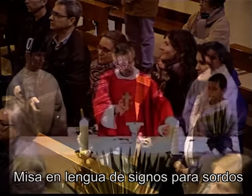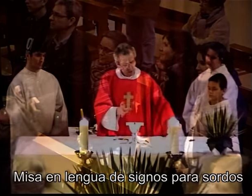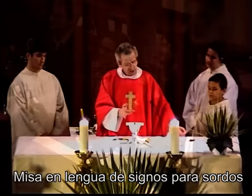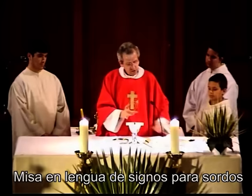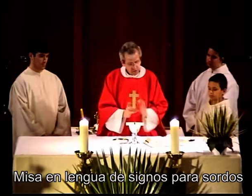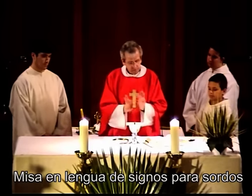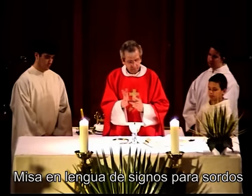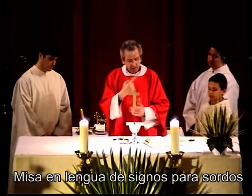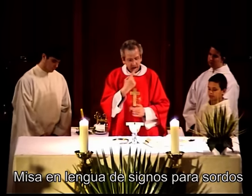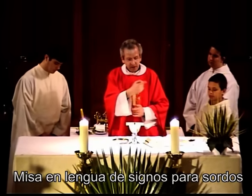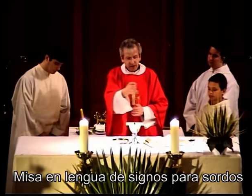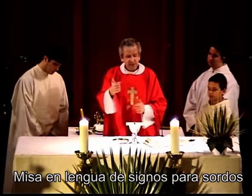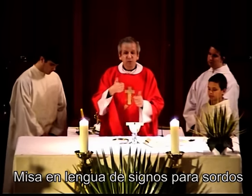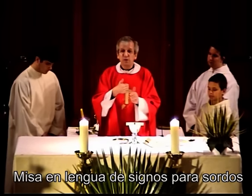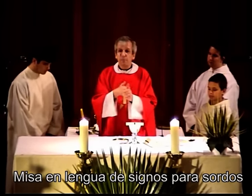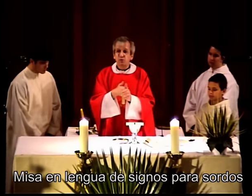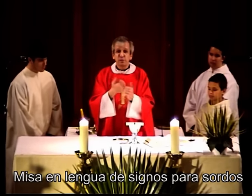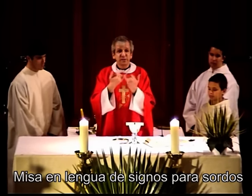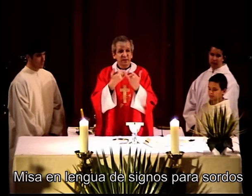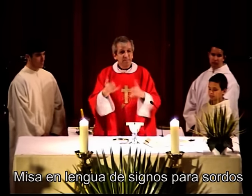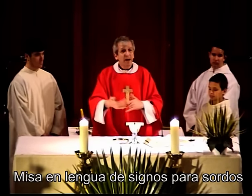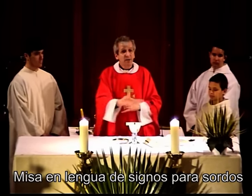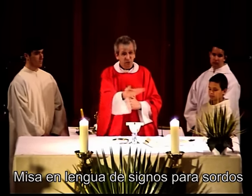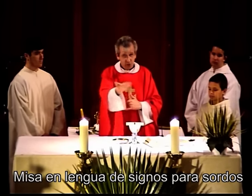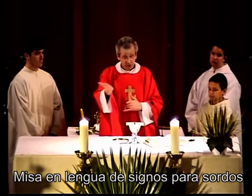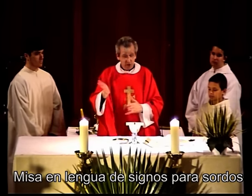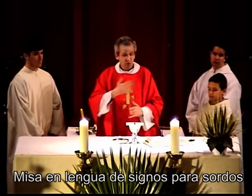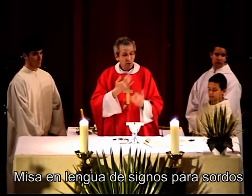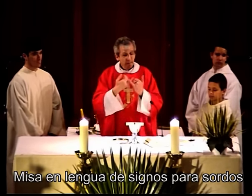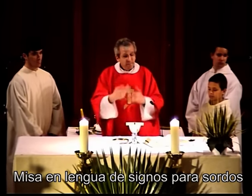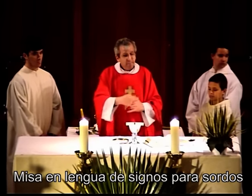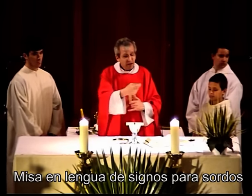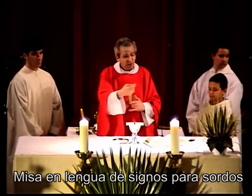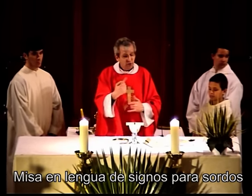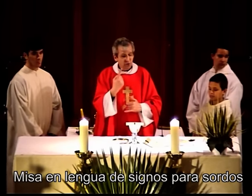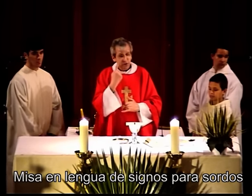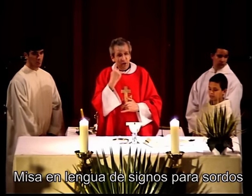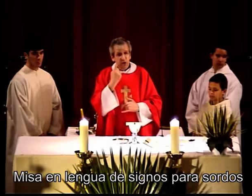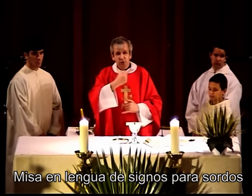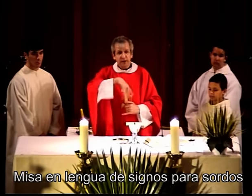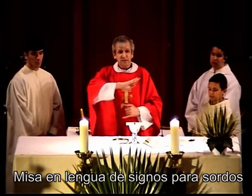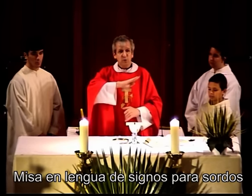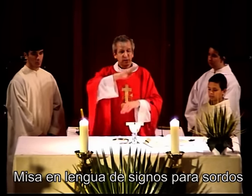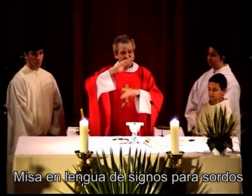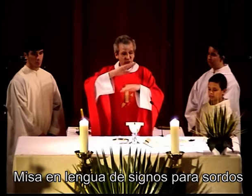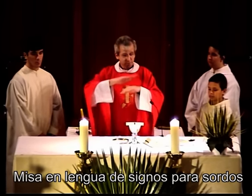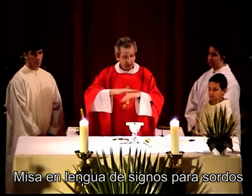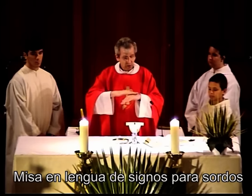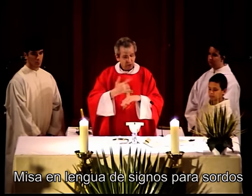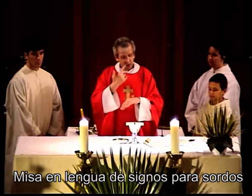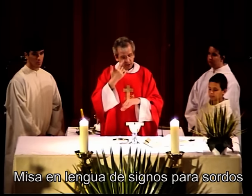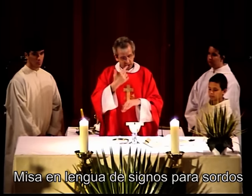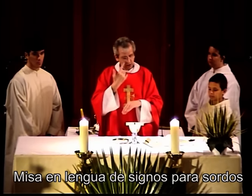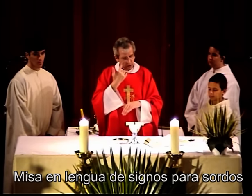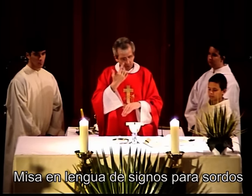Señor Jesucristo, que dijiste a tus apóstoles: la paz os dejo, mi paz os doy, no tengas en cuenta nuestros